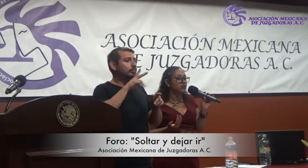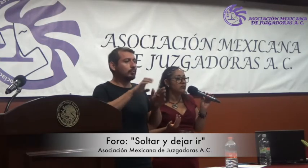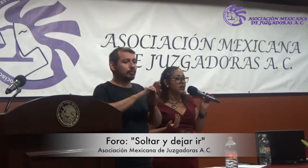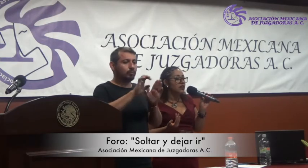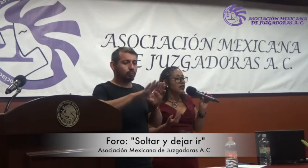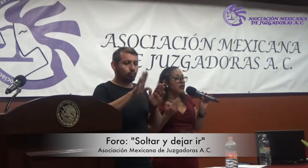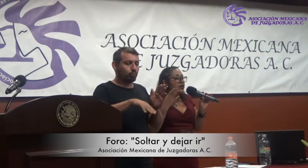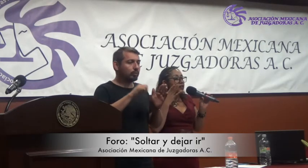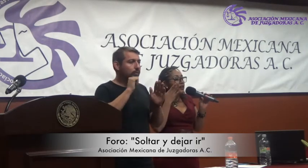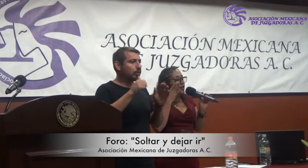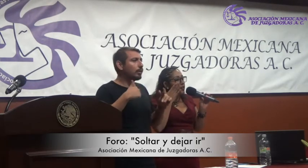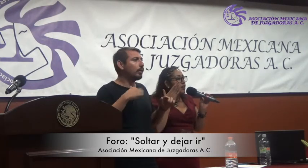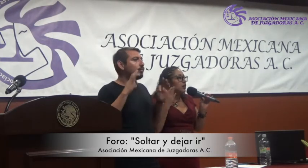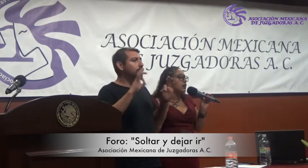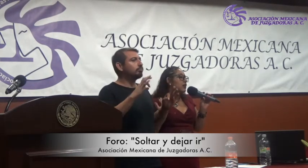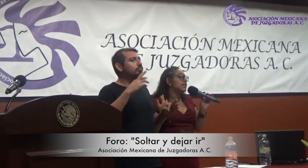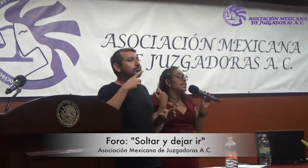mejor, ¿no?